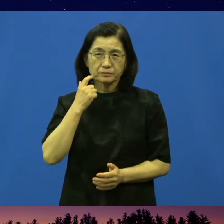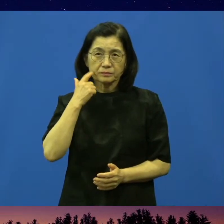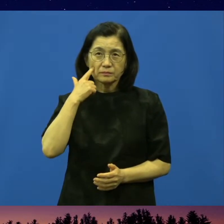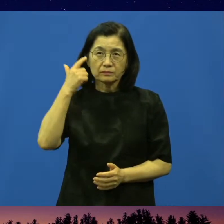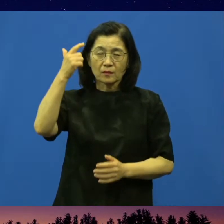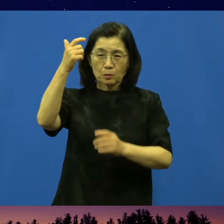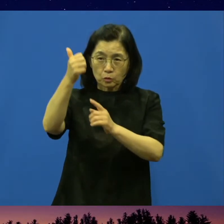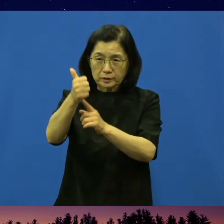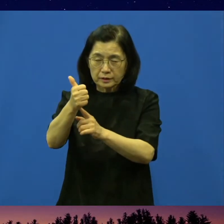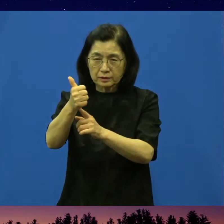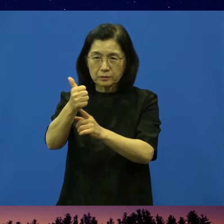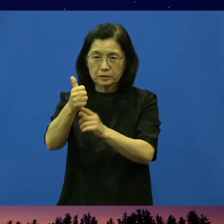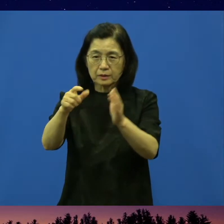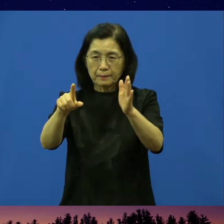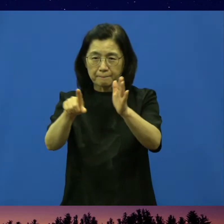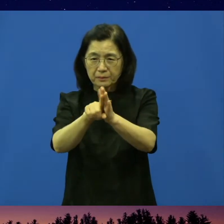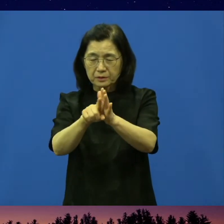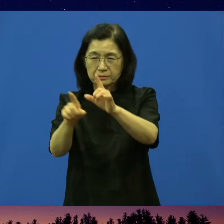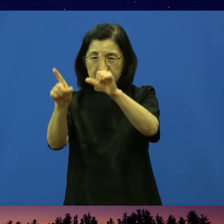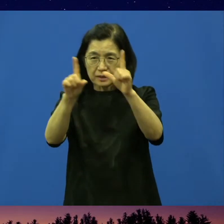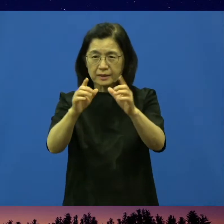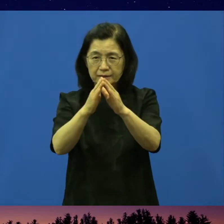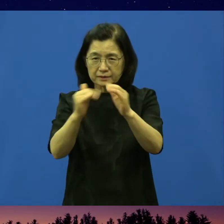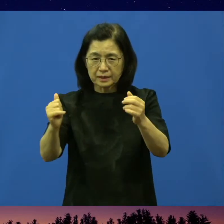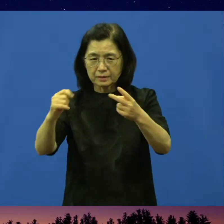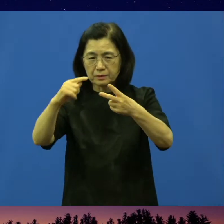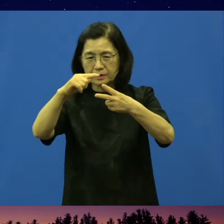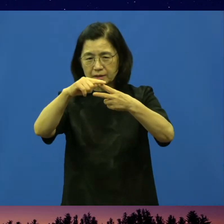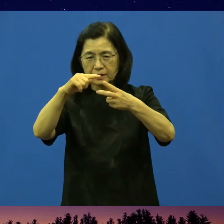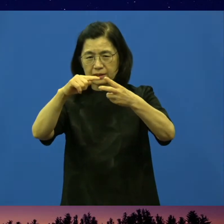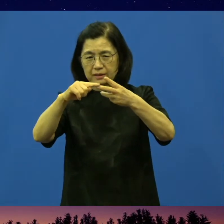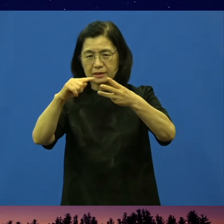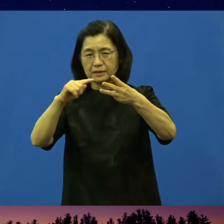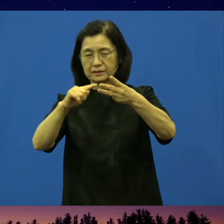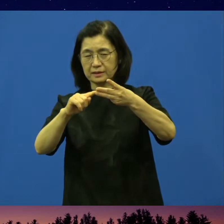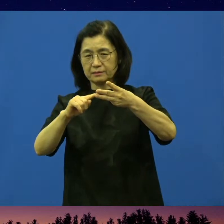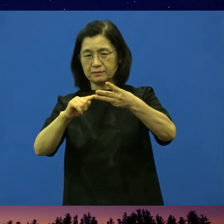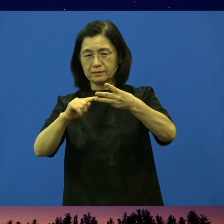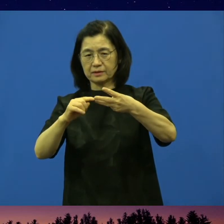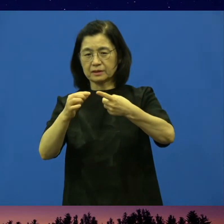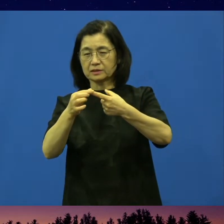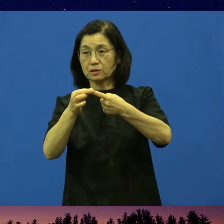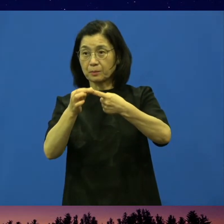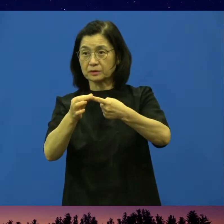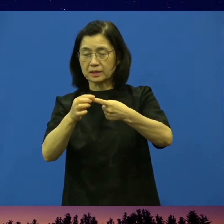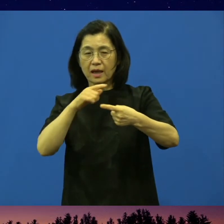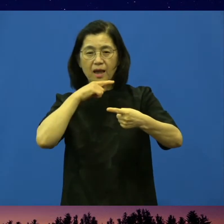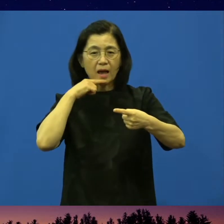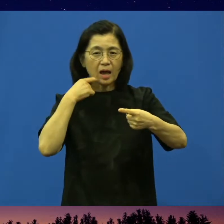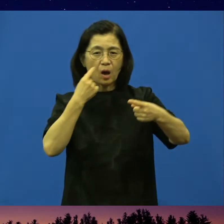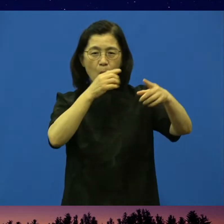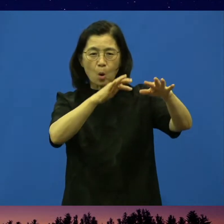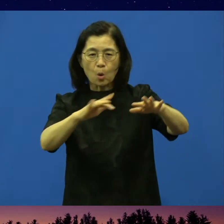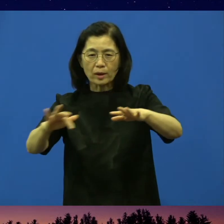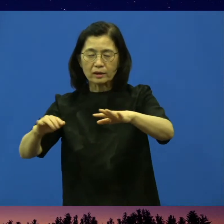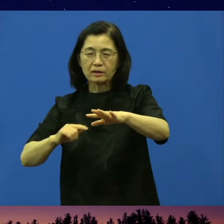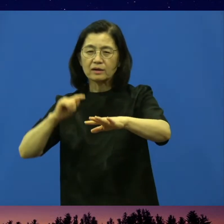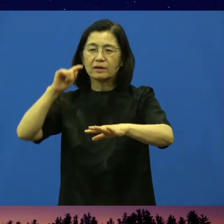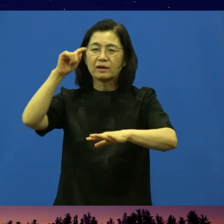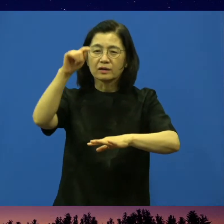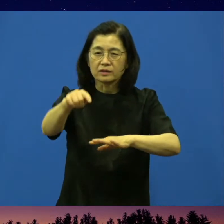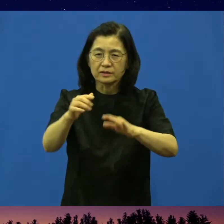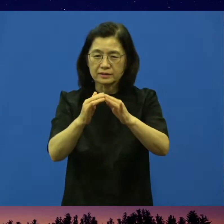좀 나눴는데, 이 세 등으로 나누면 이제 홍해를 건너신 분이 계세요. 얼마 안 되신 분들이